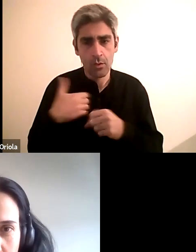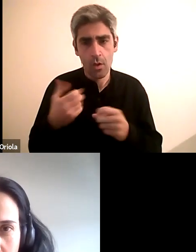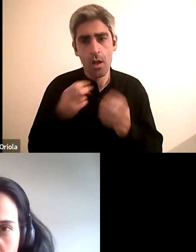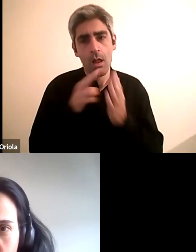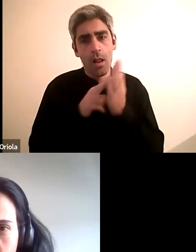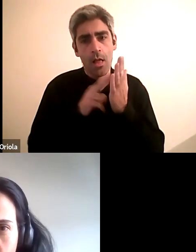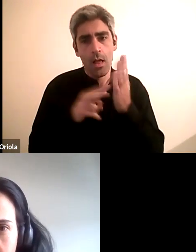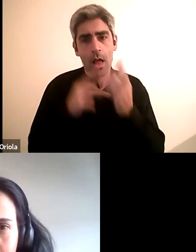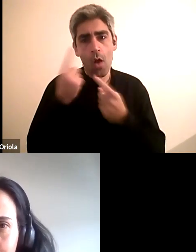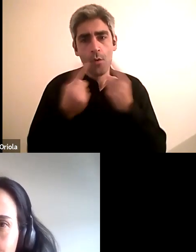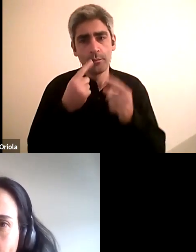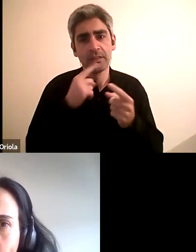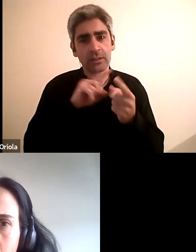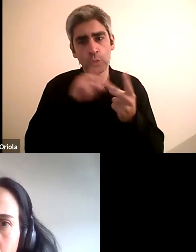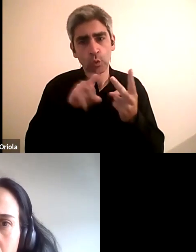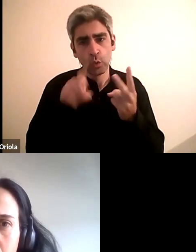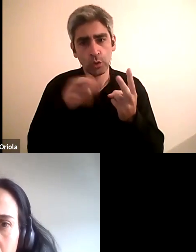questões que entretanto surgiram.